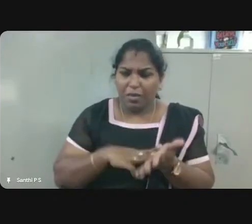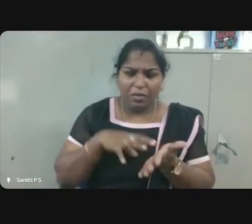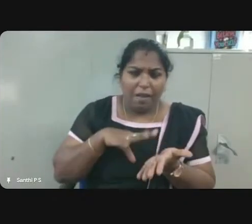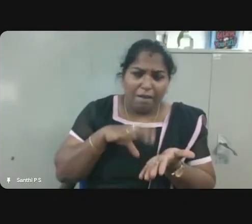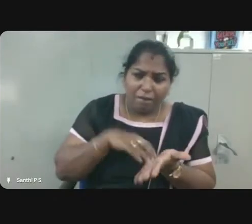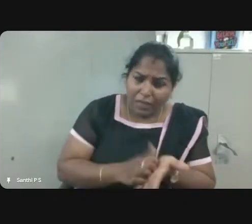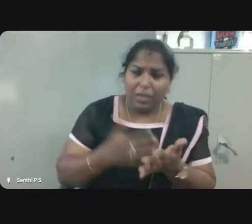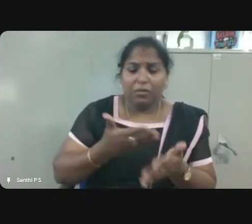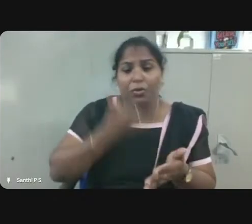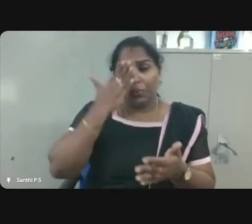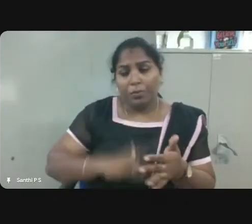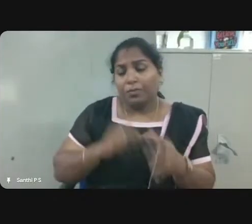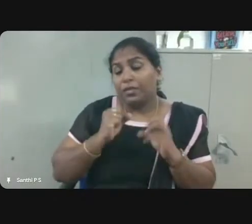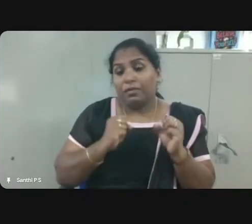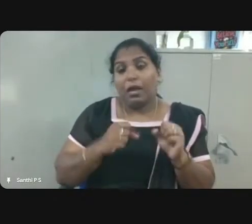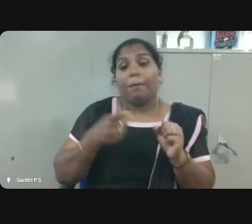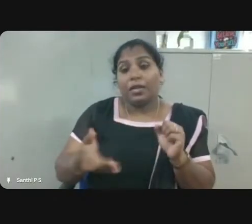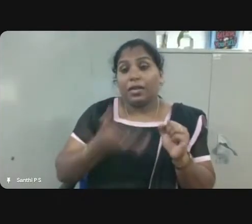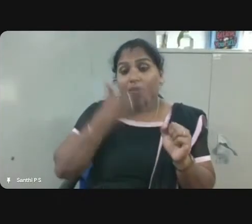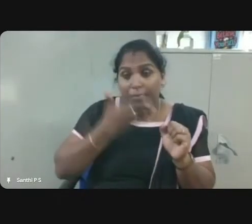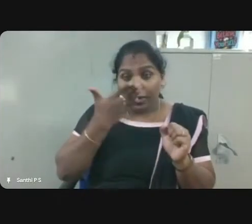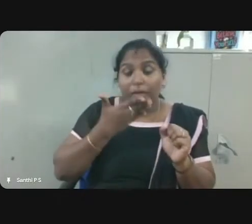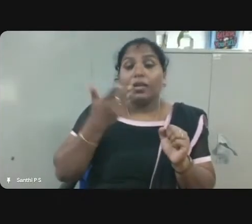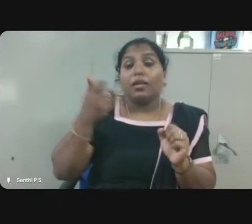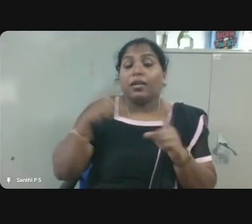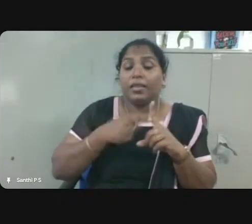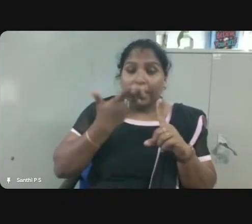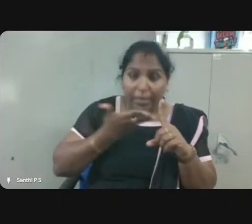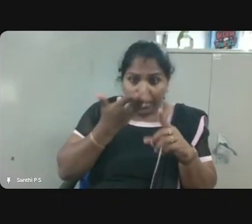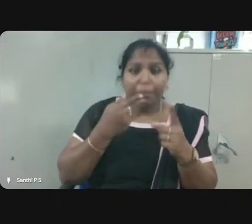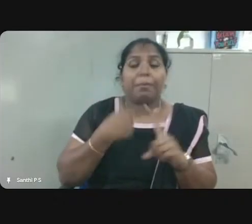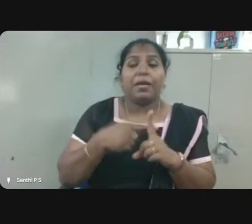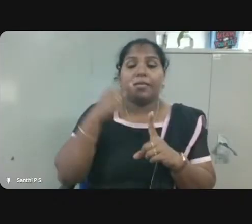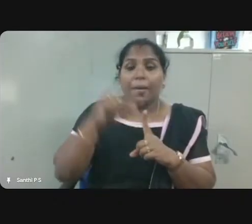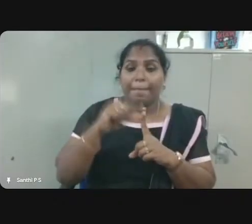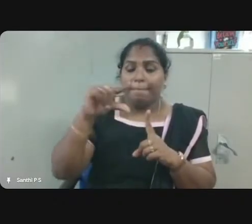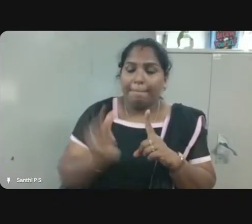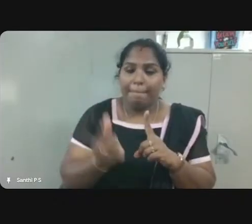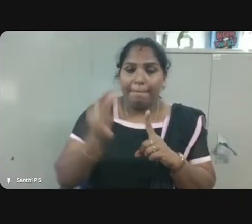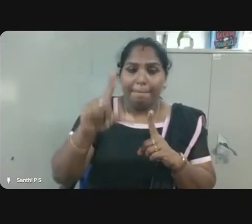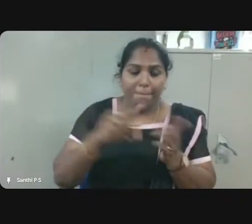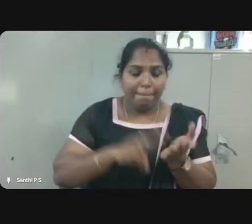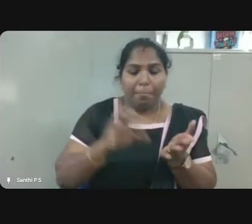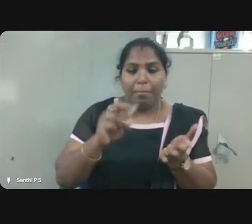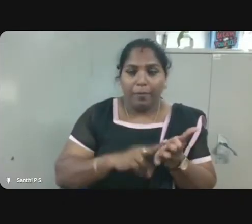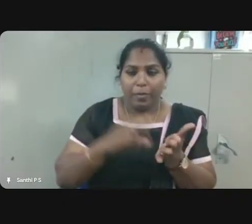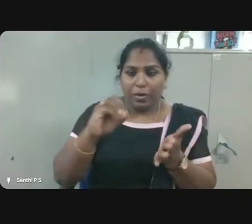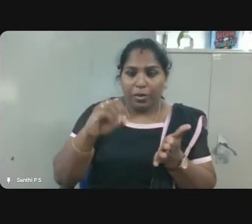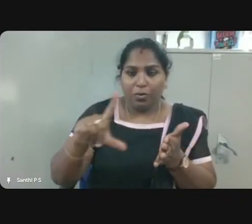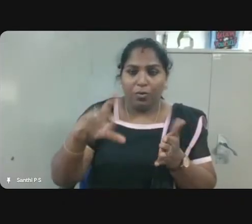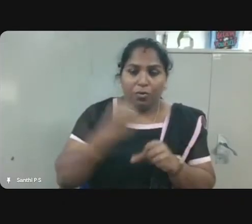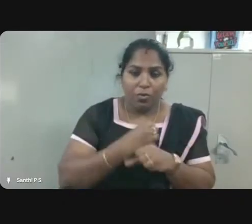നമ്മൾ റെസ്പിറേറ്ററി തെറാപ്പിസ്റ്റും പൾമനോളജിസ്റ്റിനെയും കൂടെ ഈ ടീമിനകത്ത് ഉൾപ്പെടുത്തും. അവർ പരിശോധിച്ചിട്ട് ഇവർക്ക്